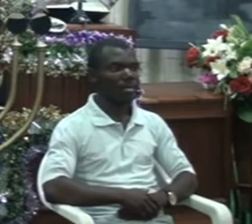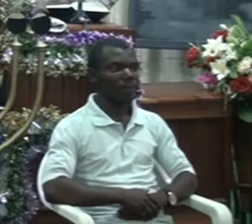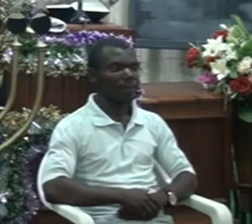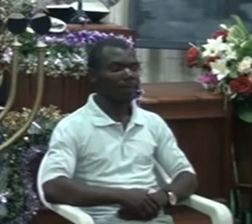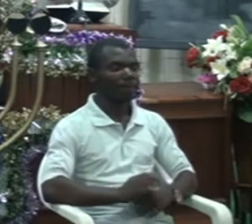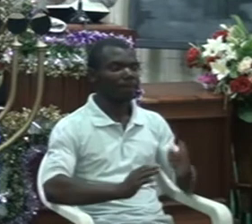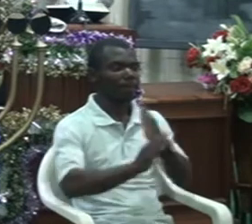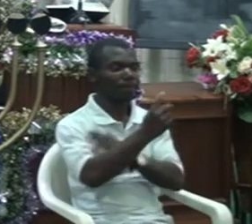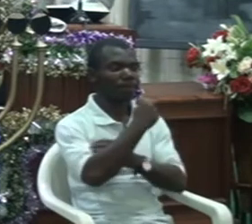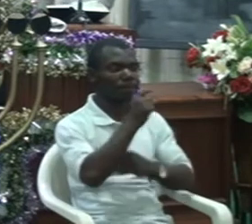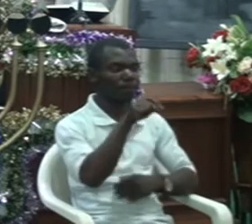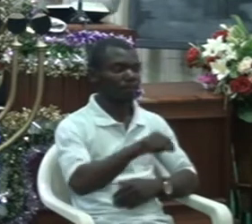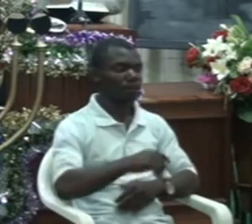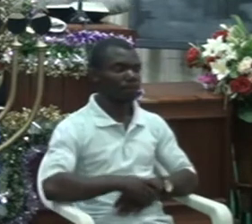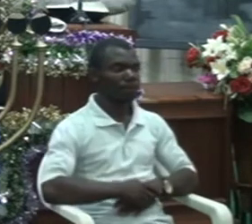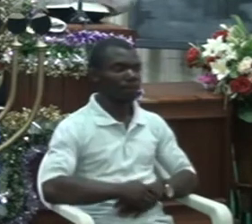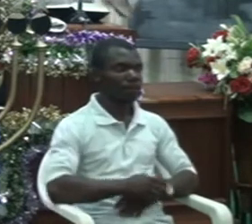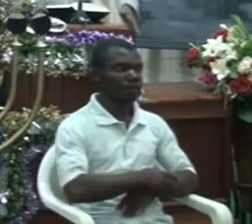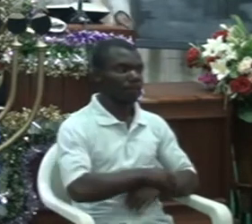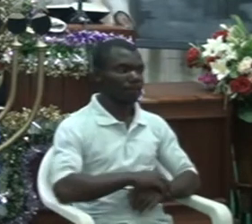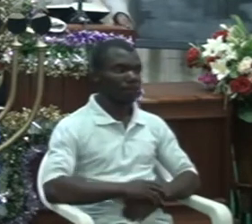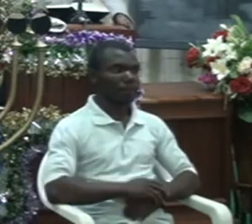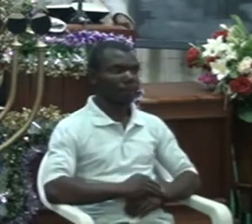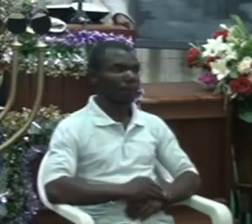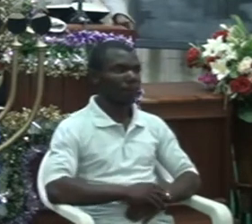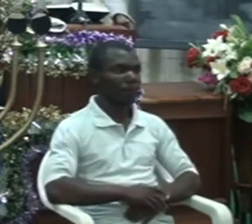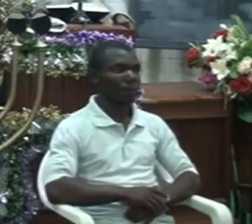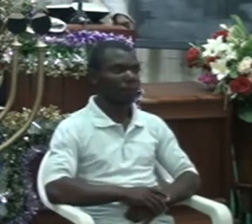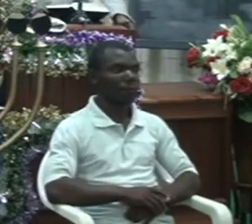Et Dieu dit